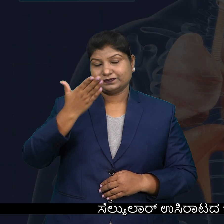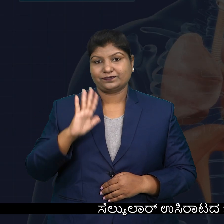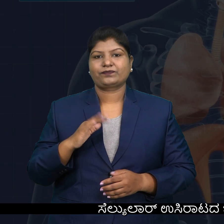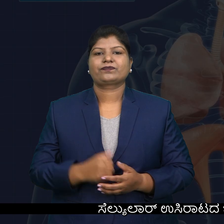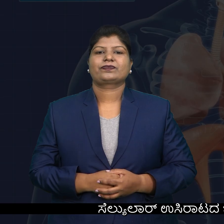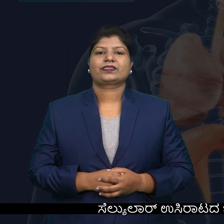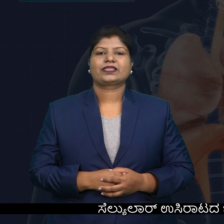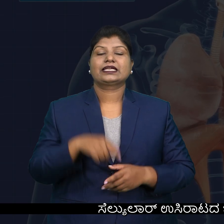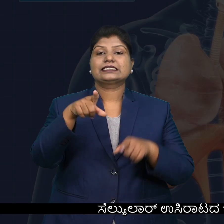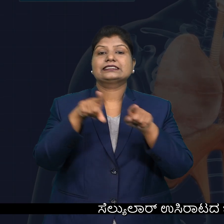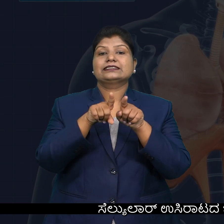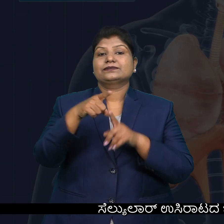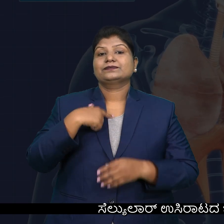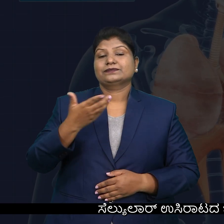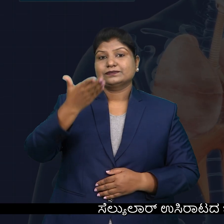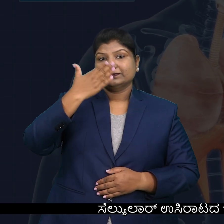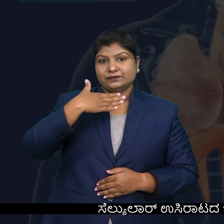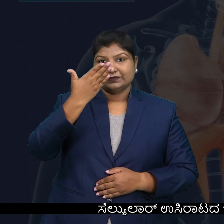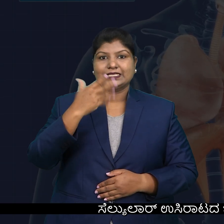ಜ್ಞಾನವನ್ನು ಪಡೆದಿದ್ದೀರಿ.